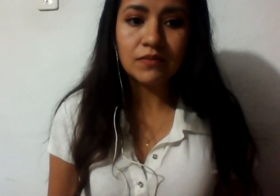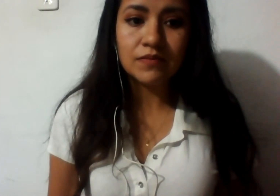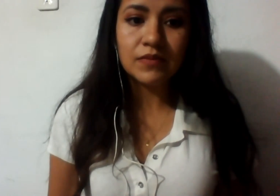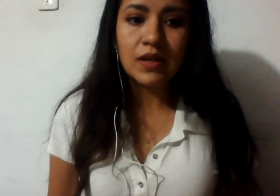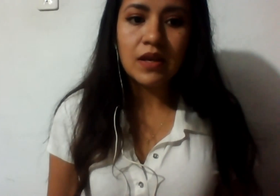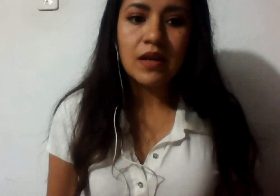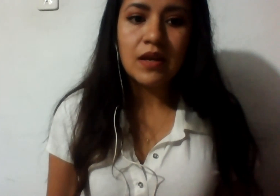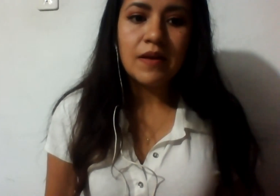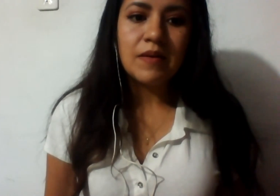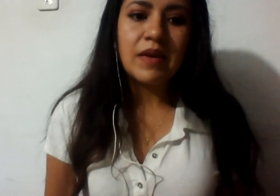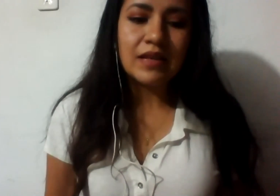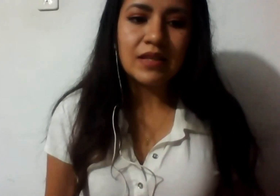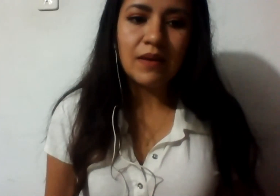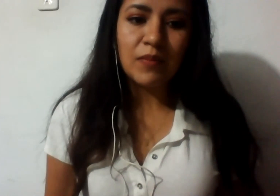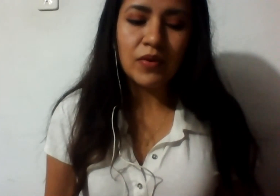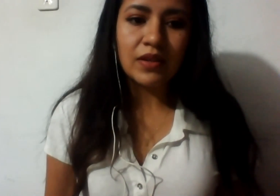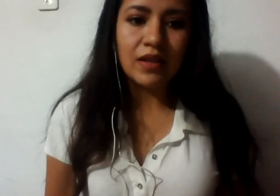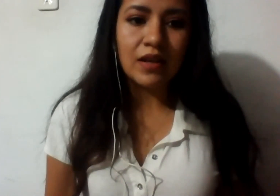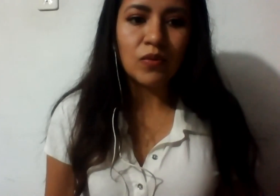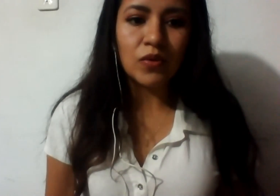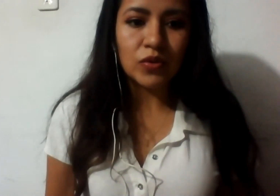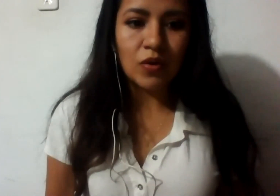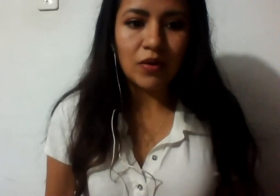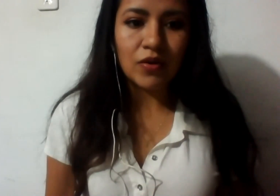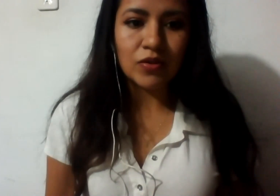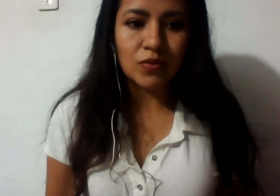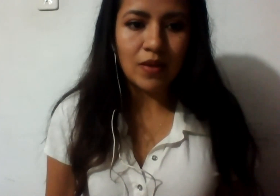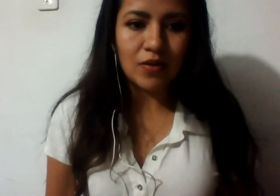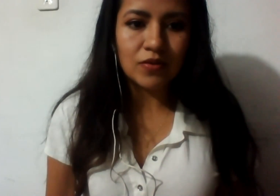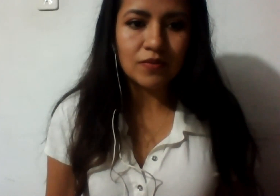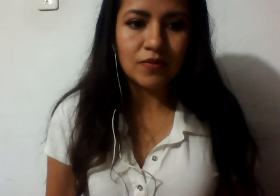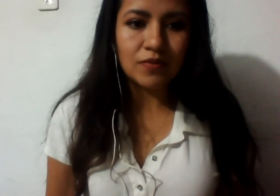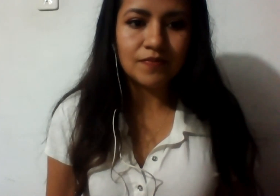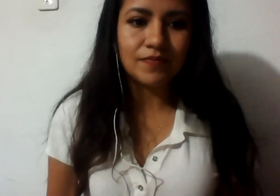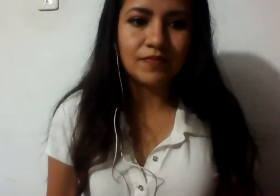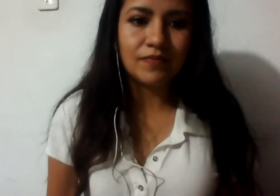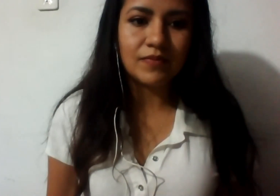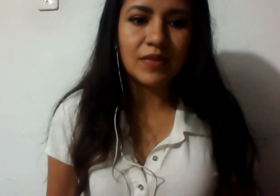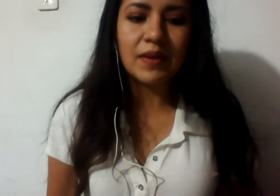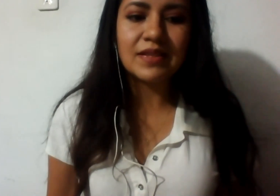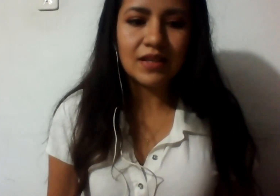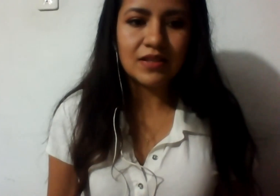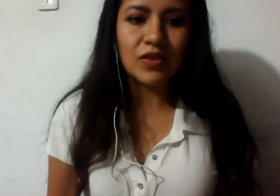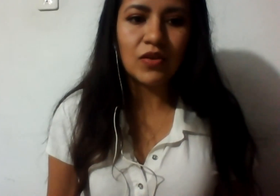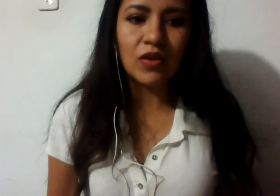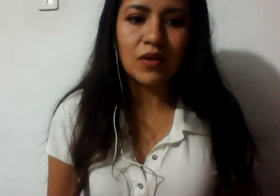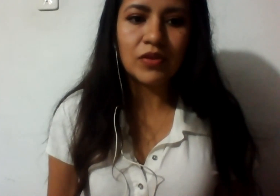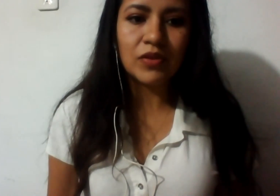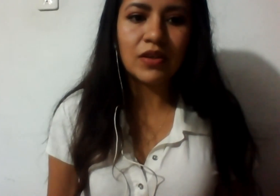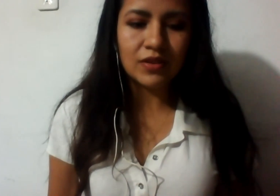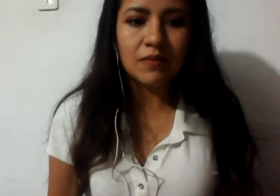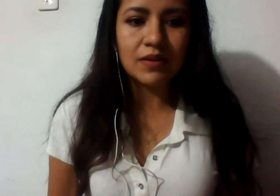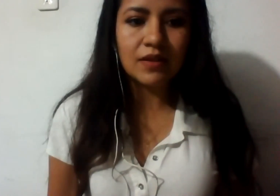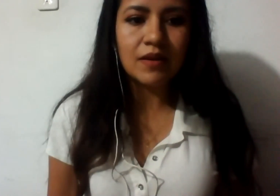pelota y así van a poder tener un control mejor de sus manos. Deben estar haciendo con la